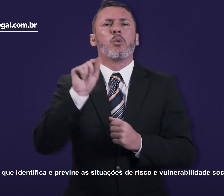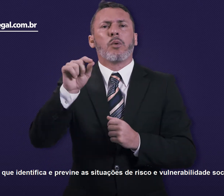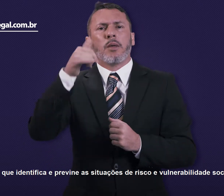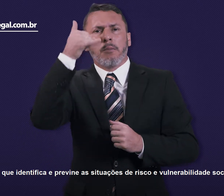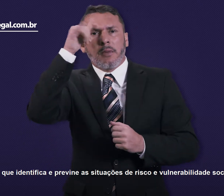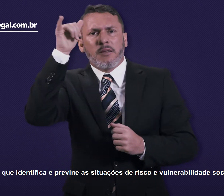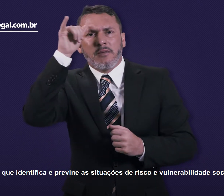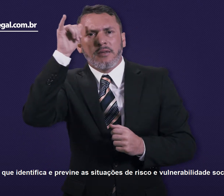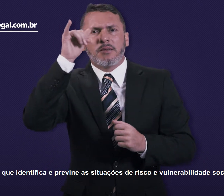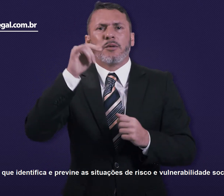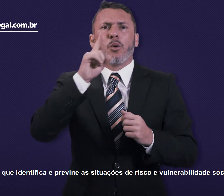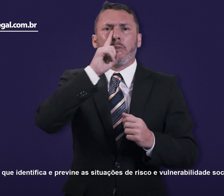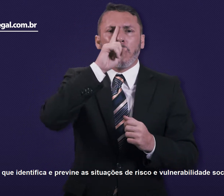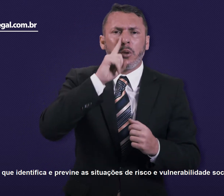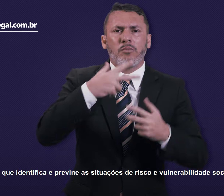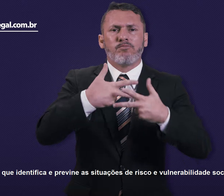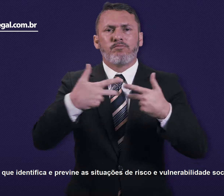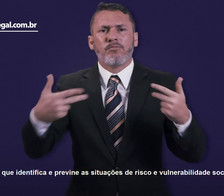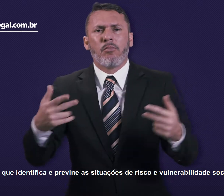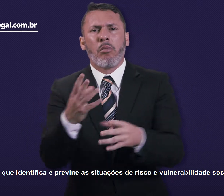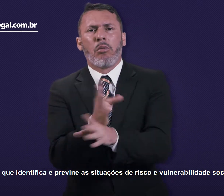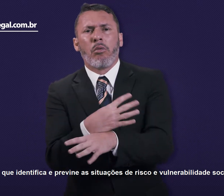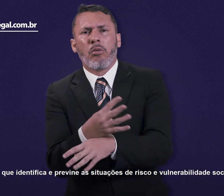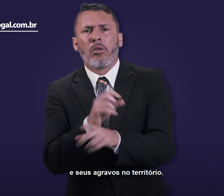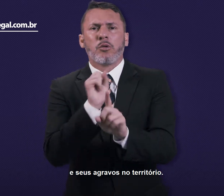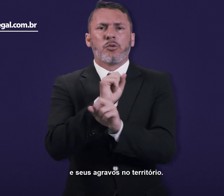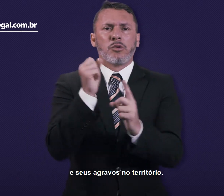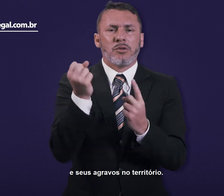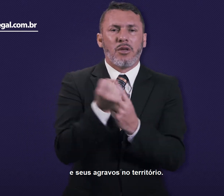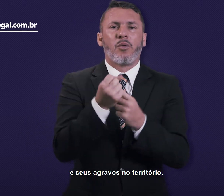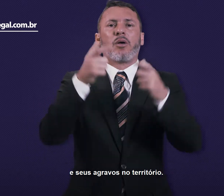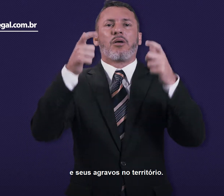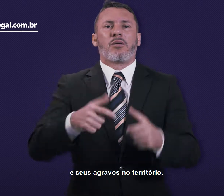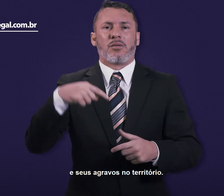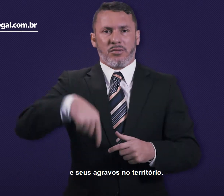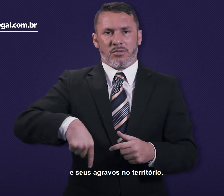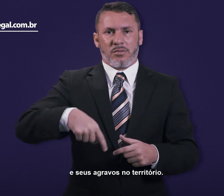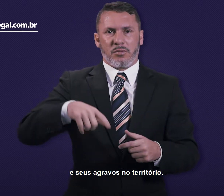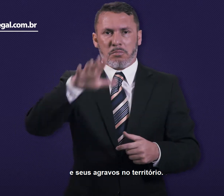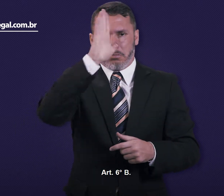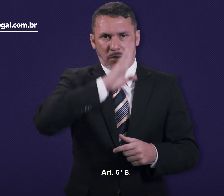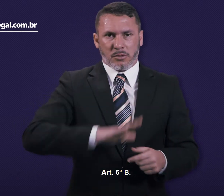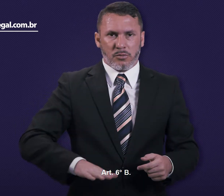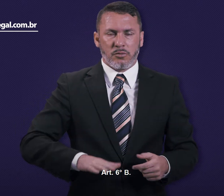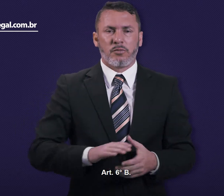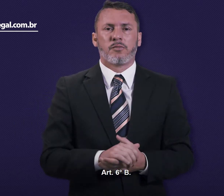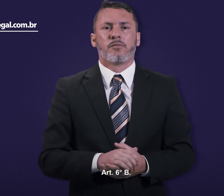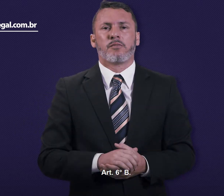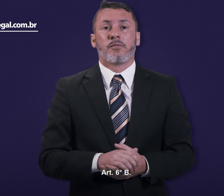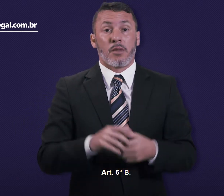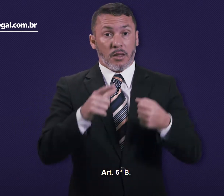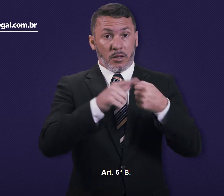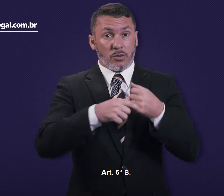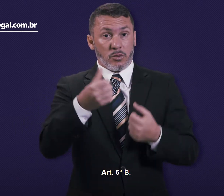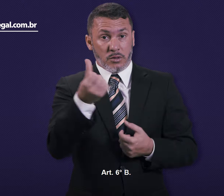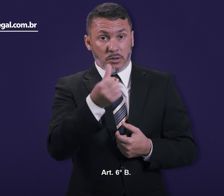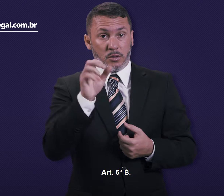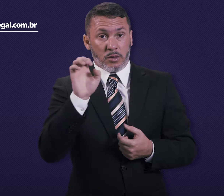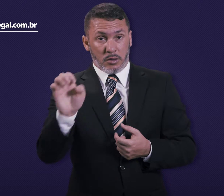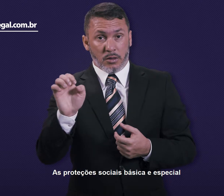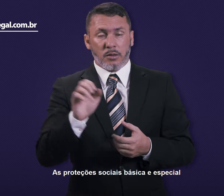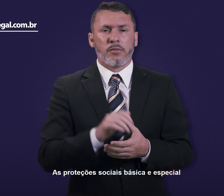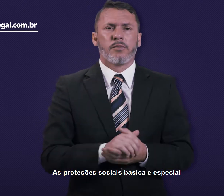as situações de risco e vulnerabilidade social e seus agravos no território. Artigo